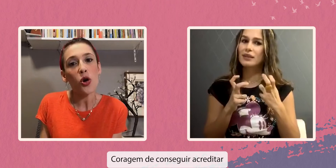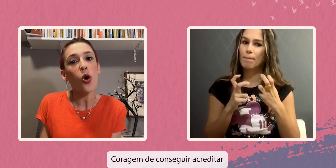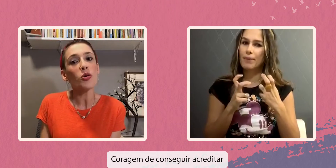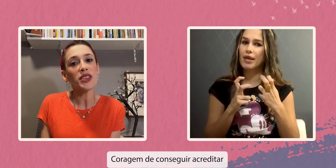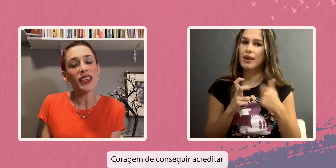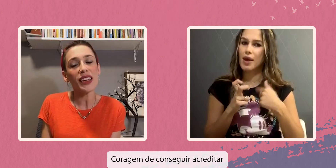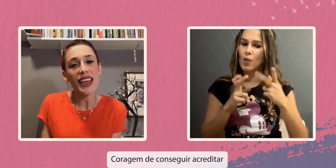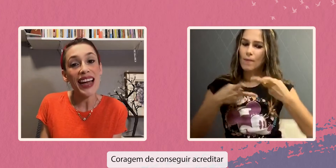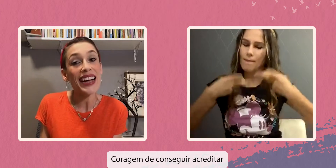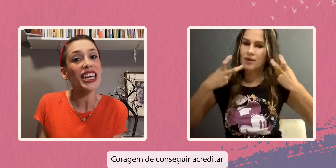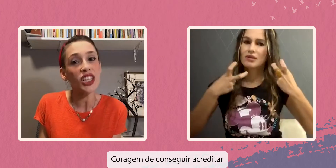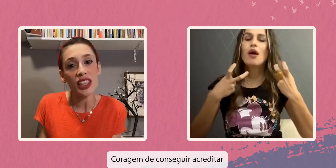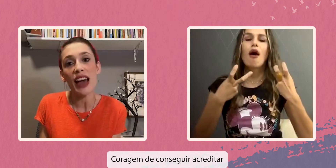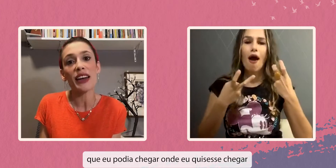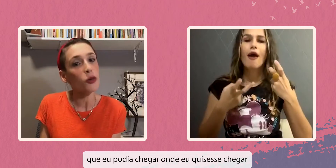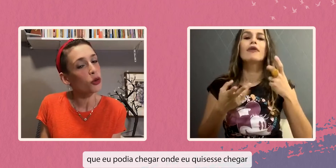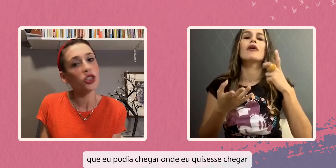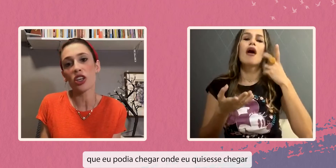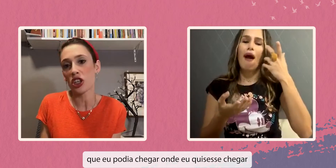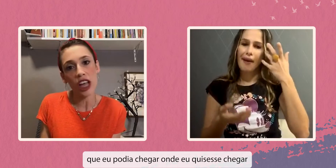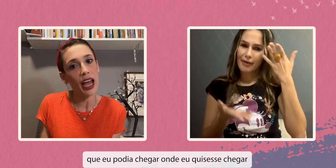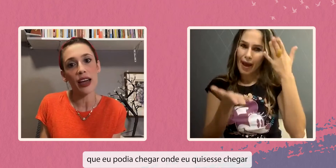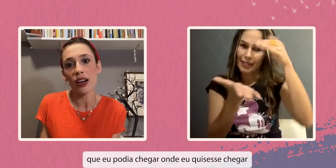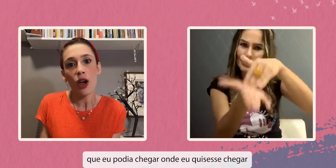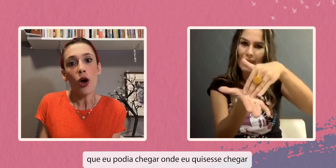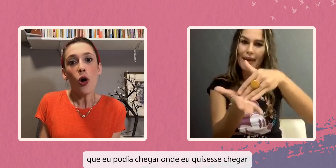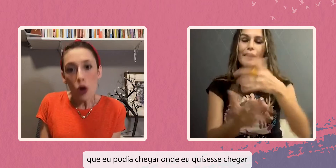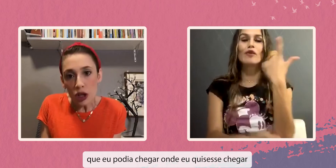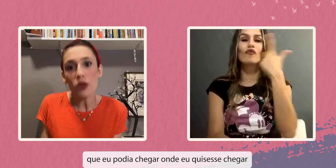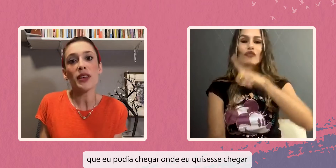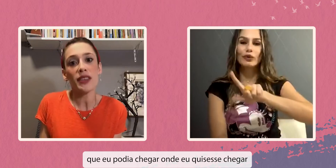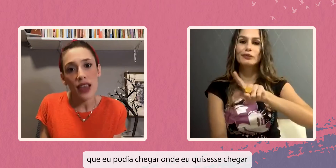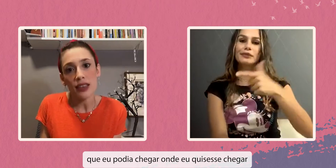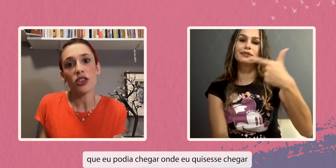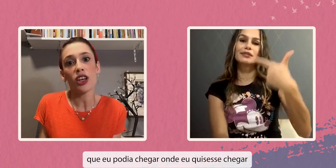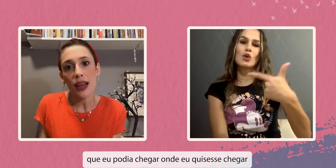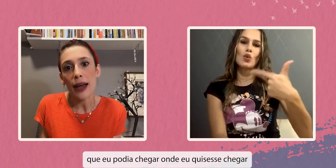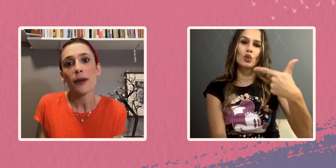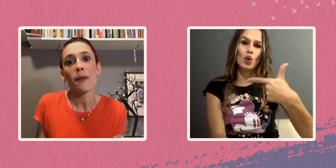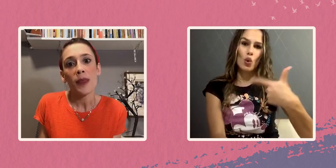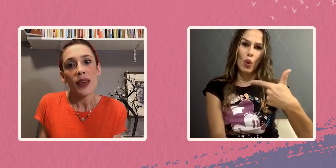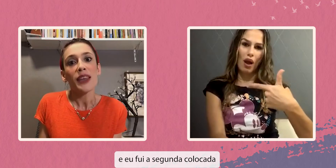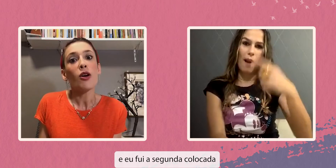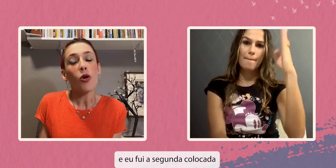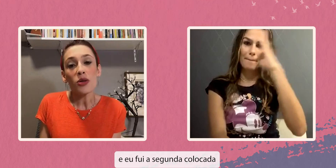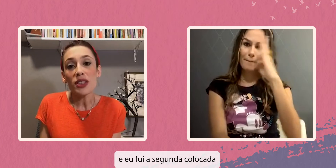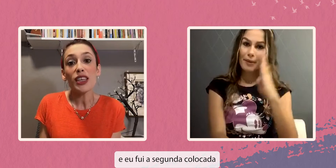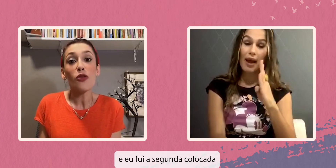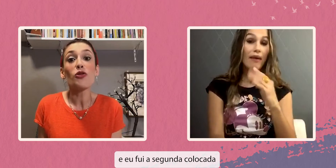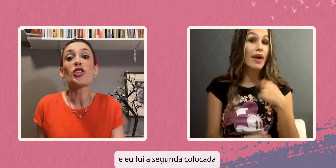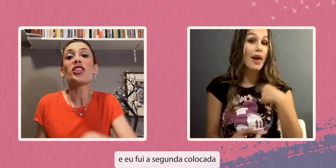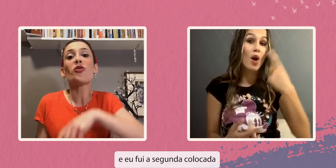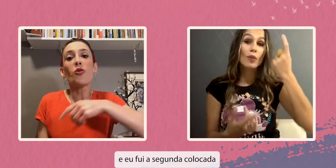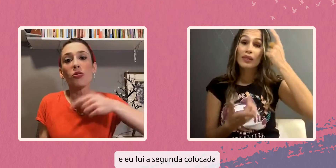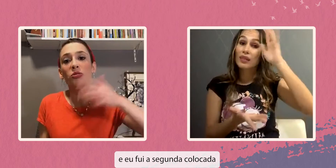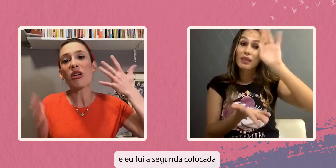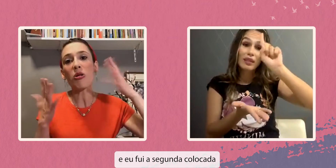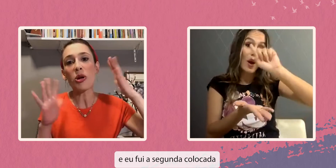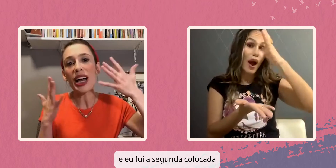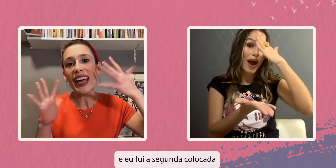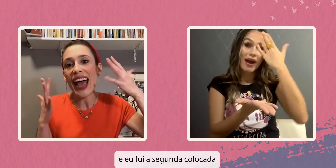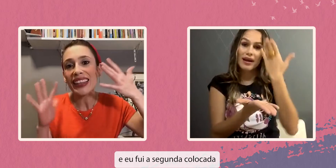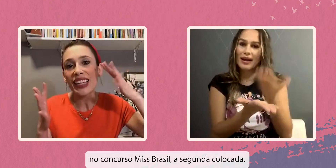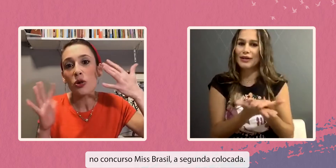Coragem de conseguir acreditar que eu podia chegar onde eu quisesse chegar. E eu fui